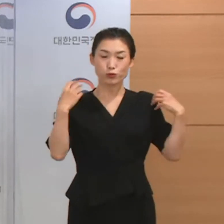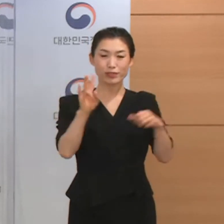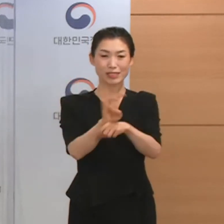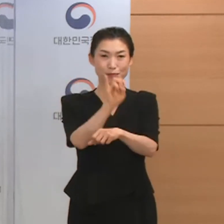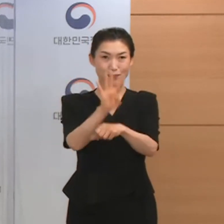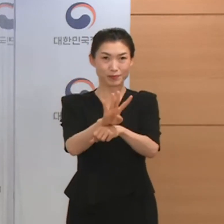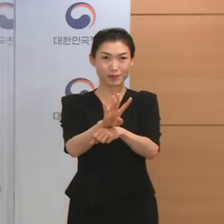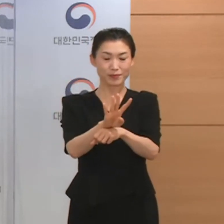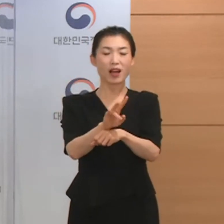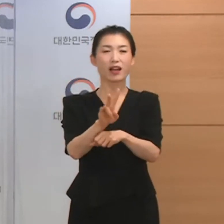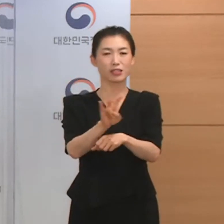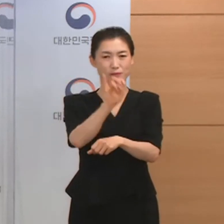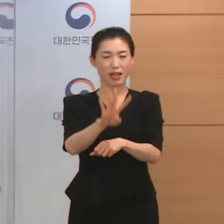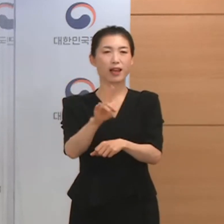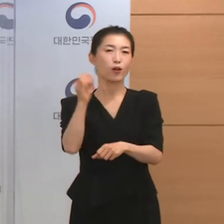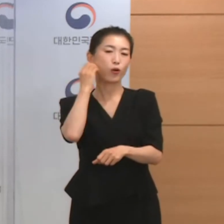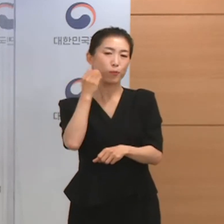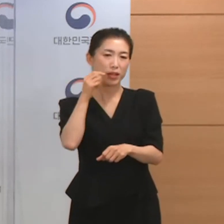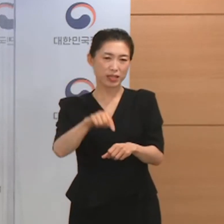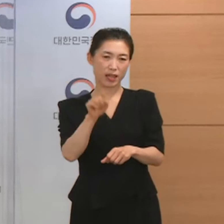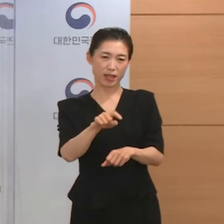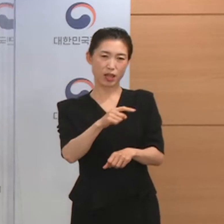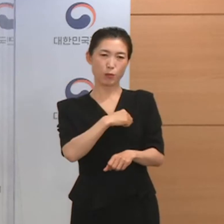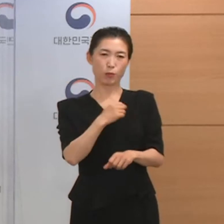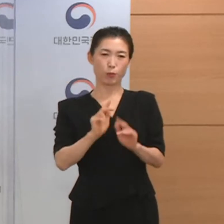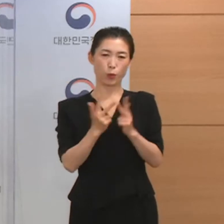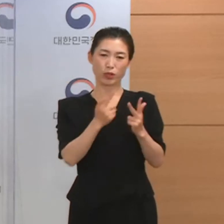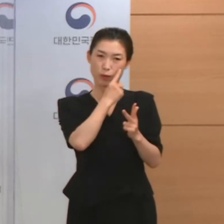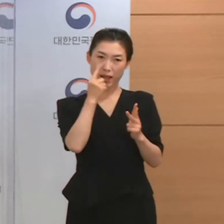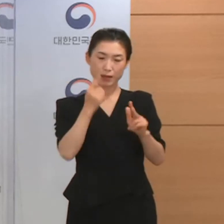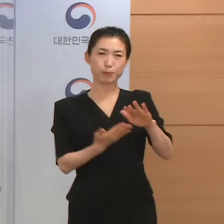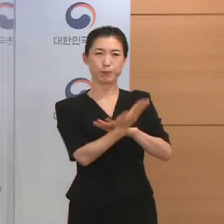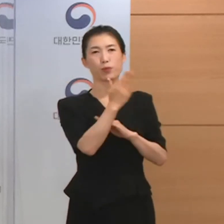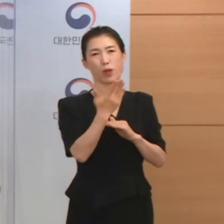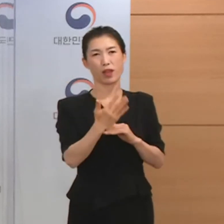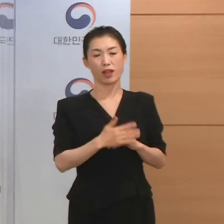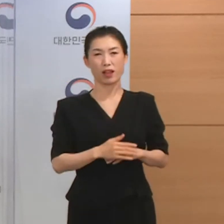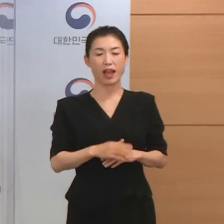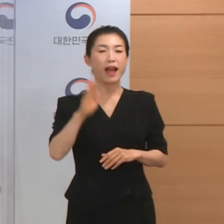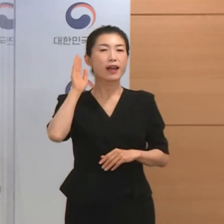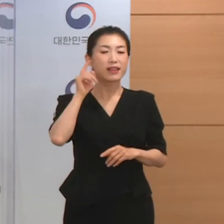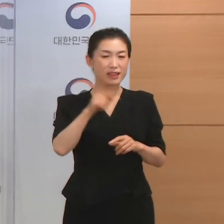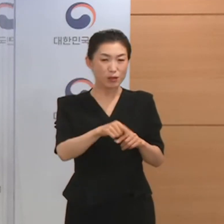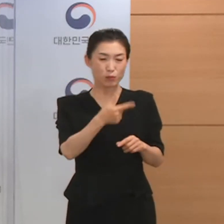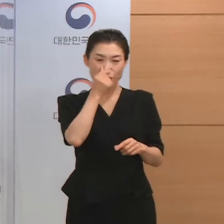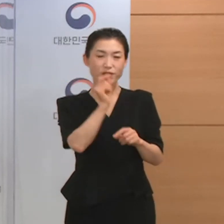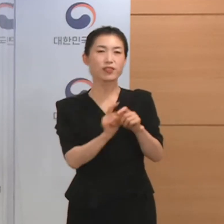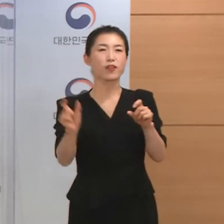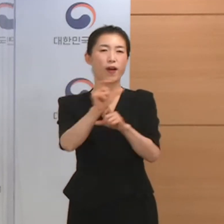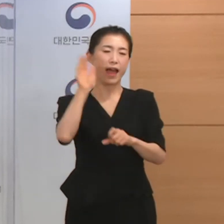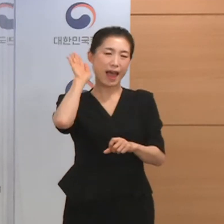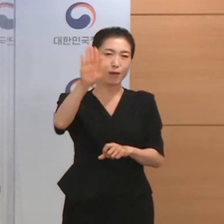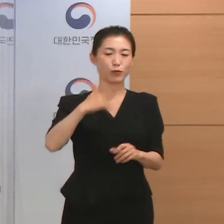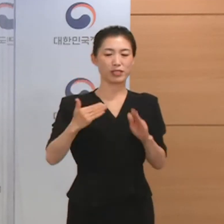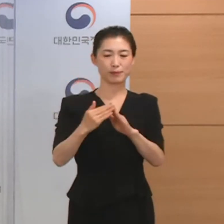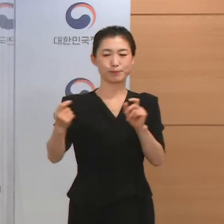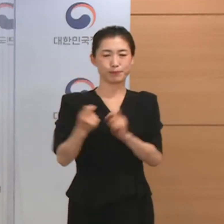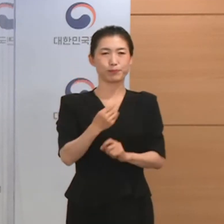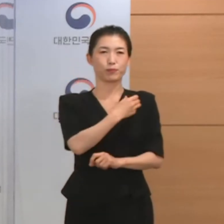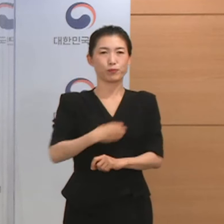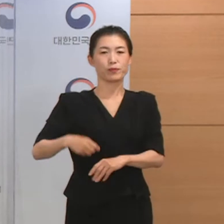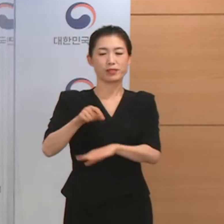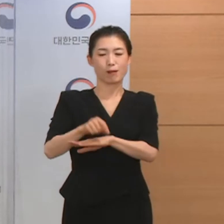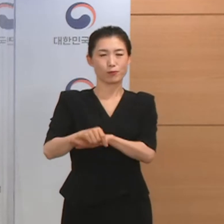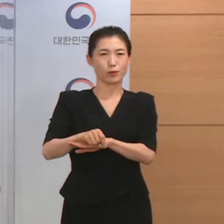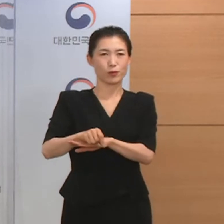증명서도 현재 이러한 기관들 외에도 읍면동 주민센터까지 지금 출력이 가능하도록 6월에는